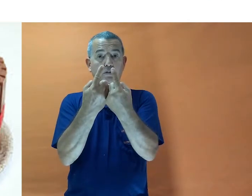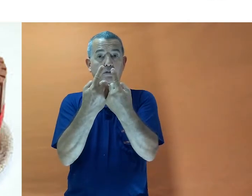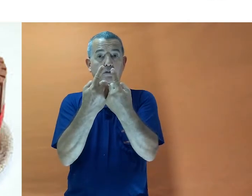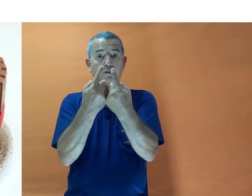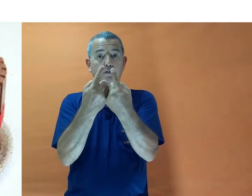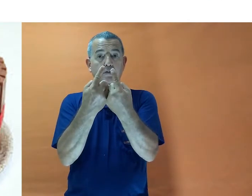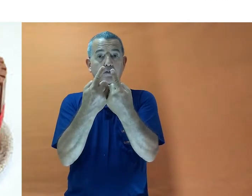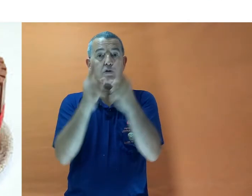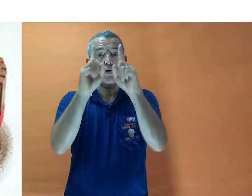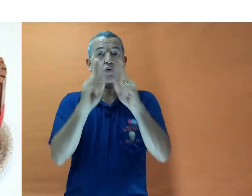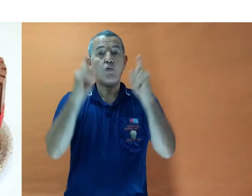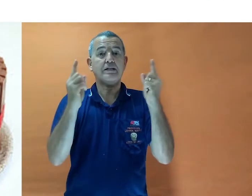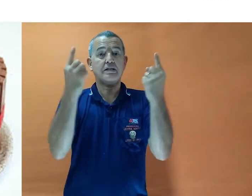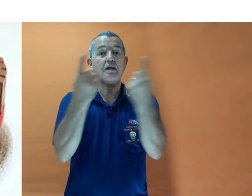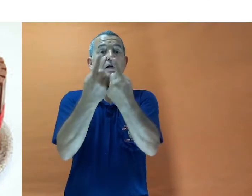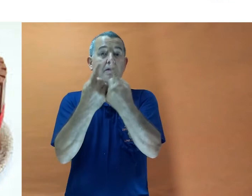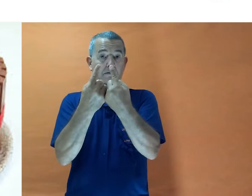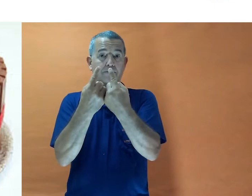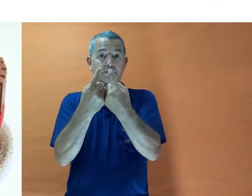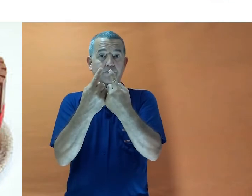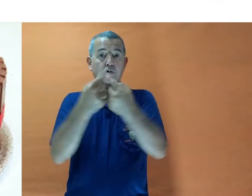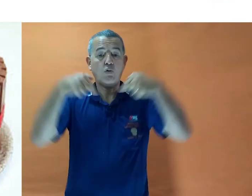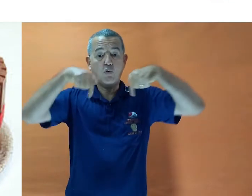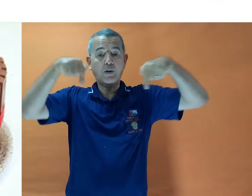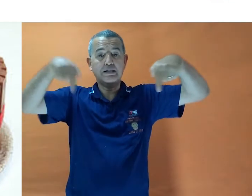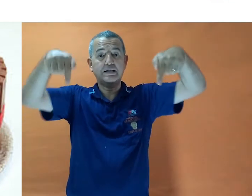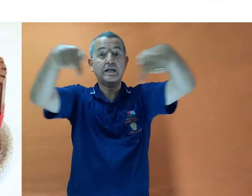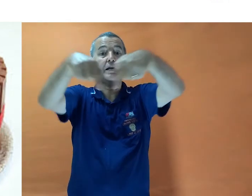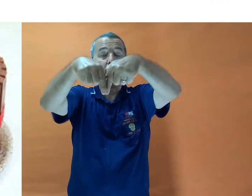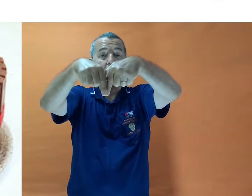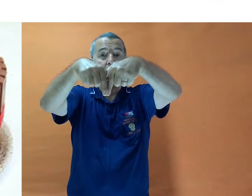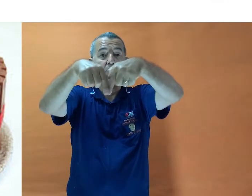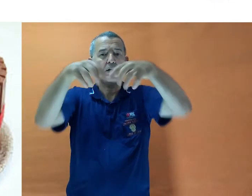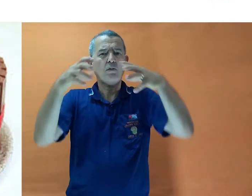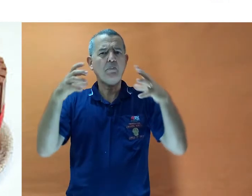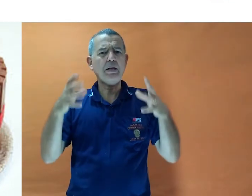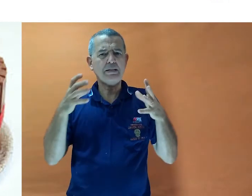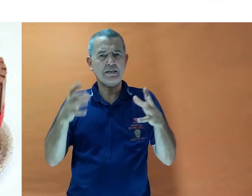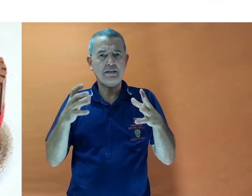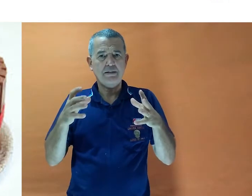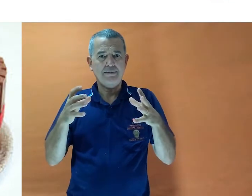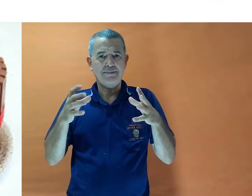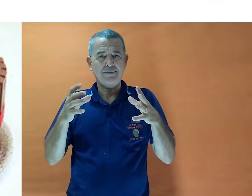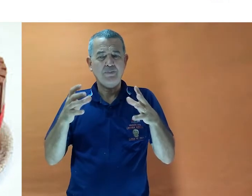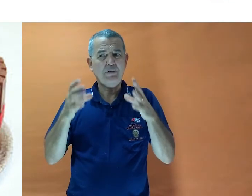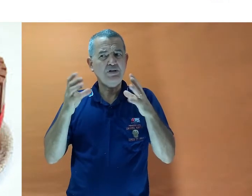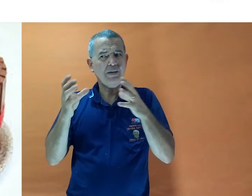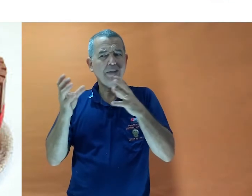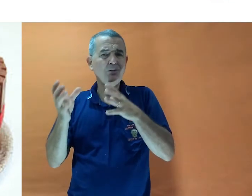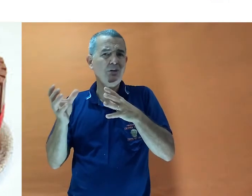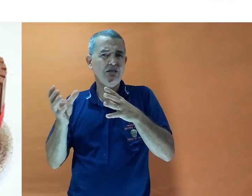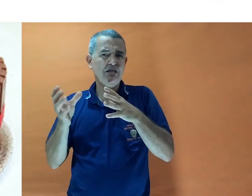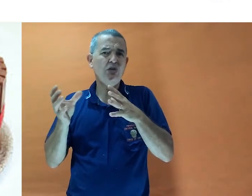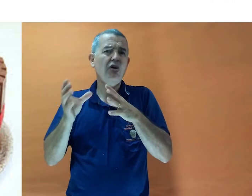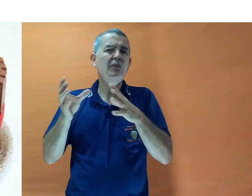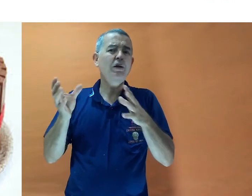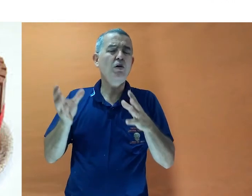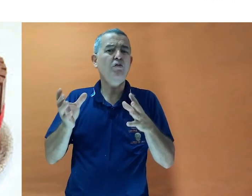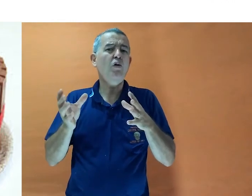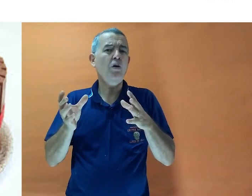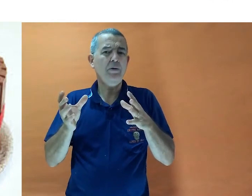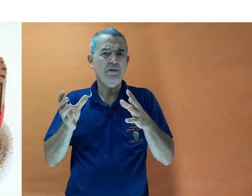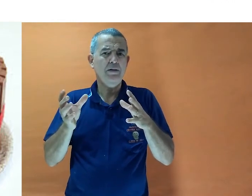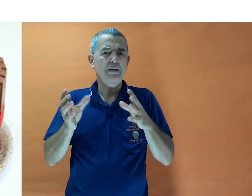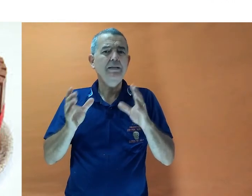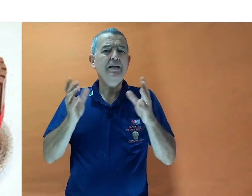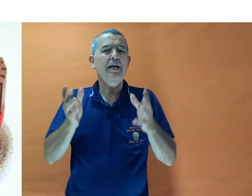um, ou assim, ou assim? Então pense, para você amadurecer, qual é a